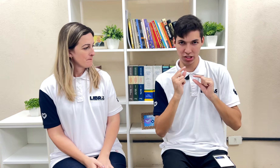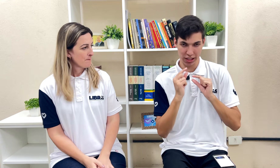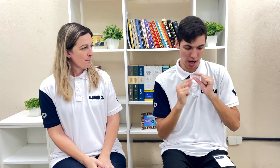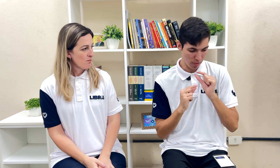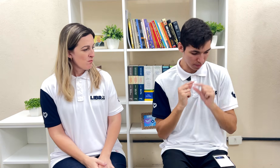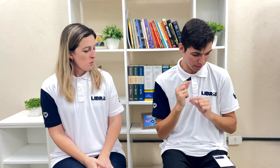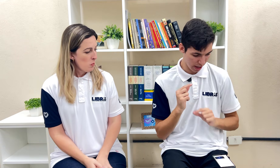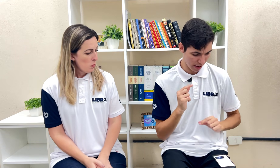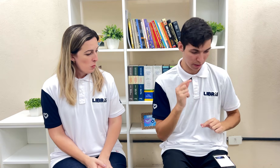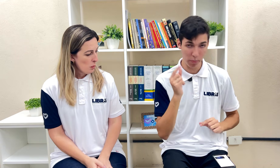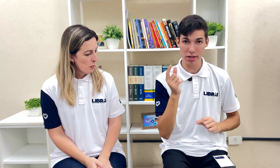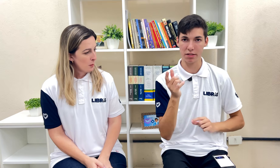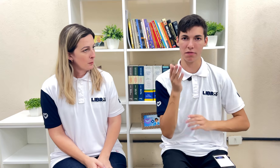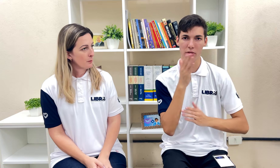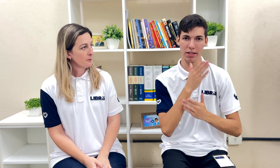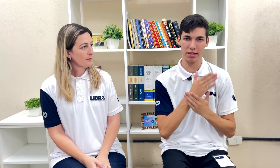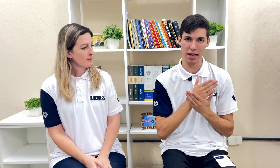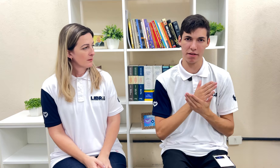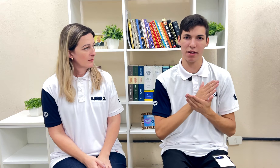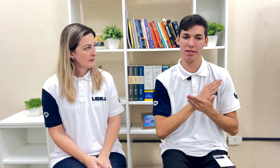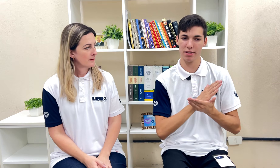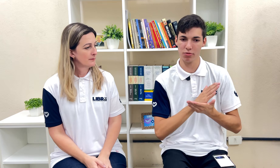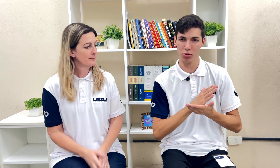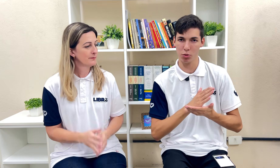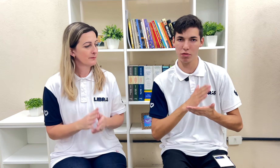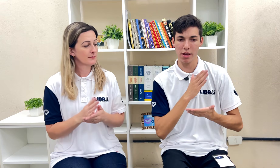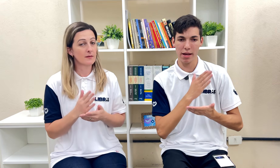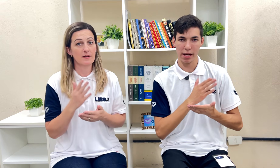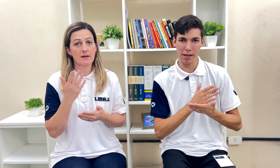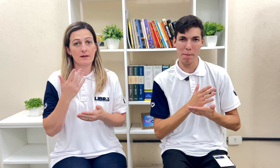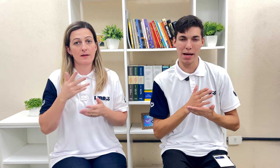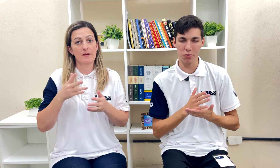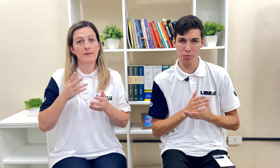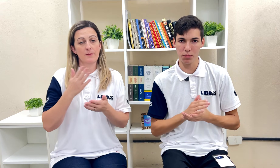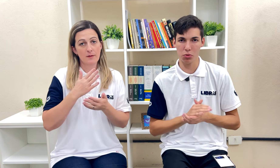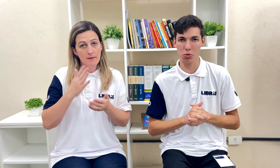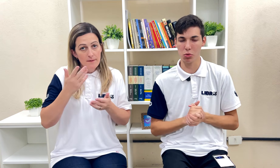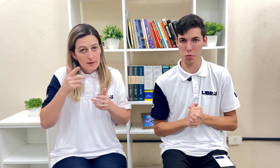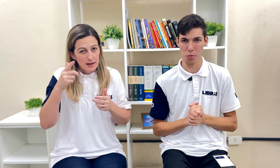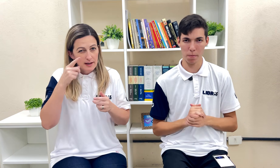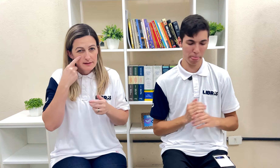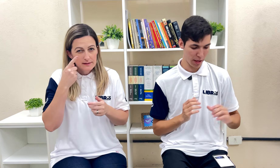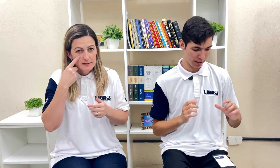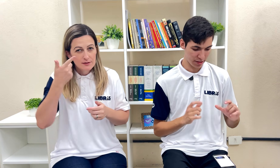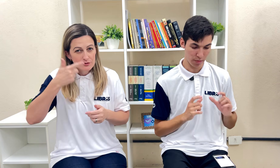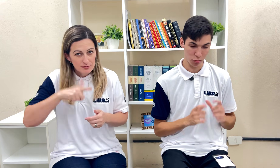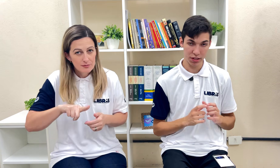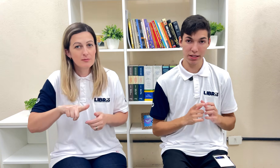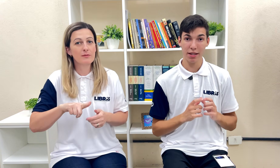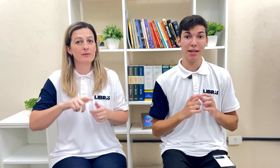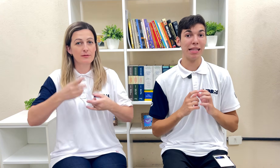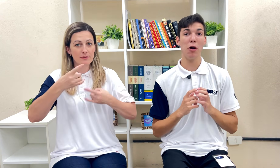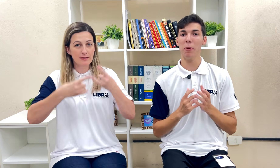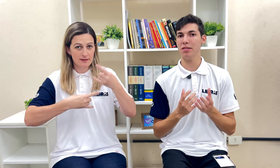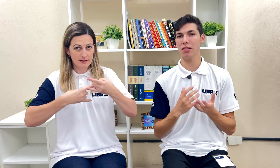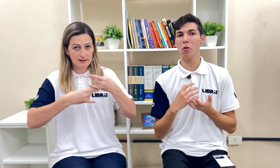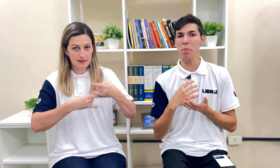de calma. Depois, voltem essa live, assistam de novo cada passo dessa música. Não precisa copiar